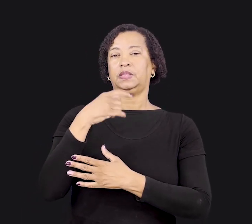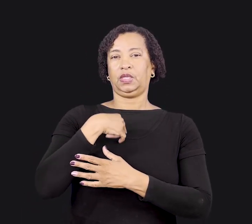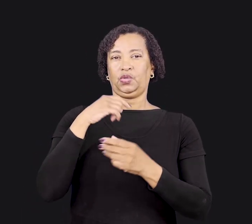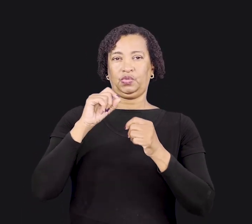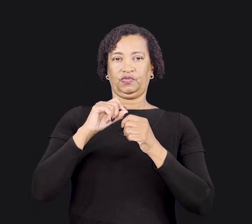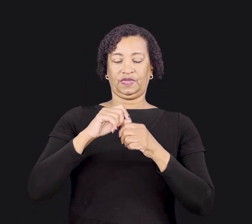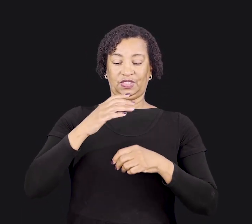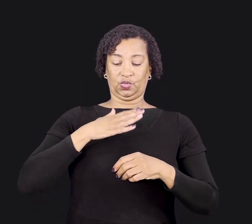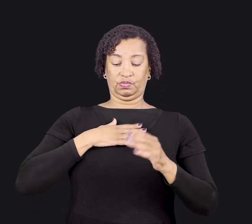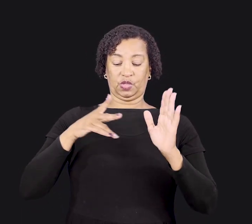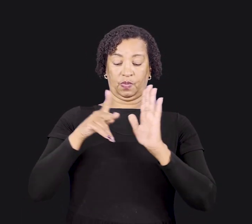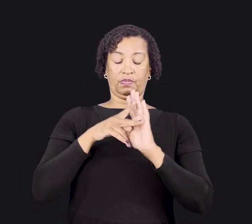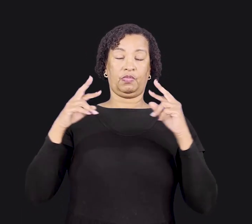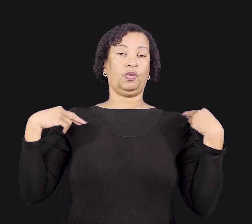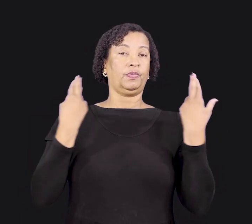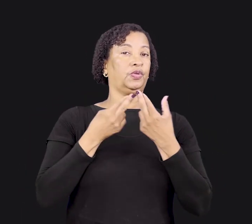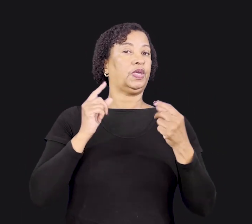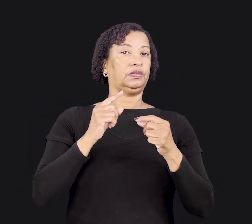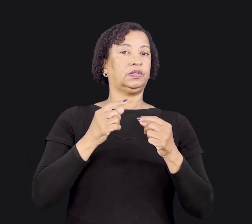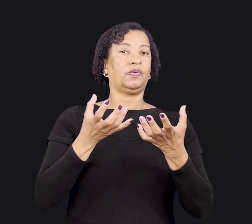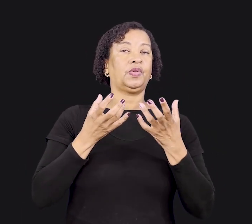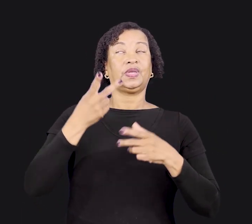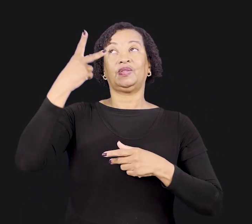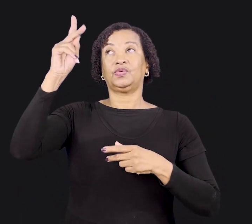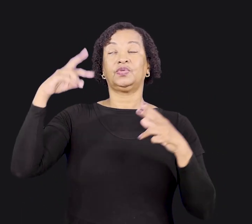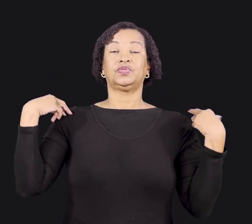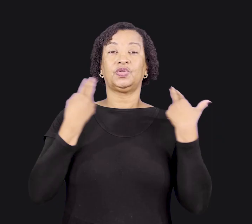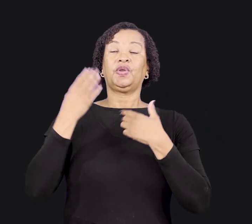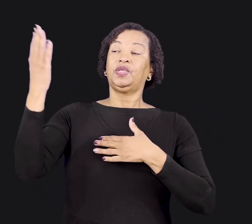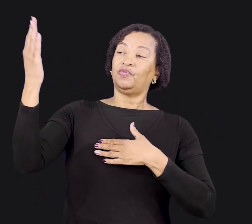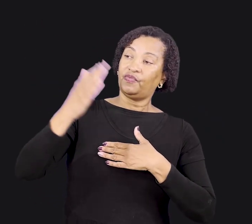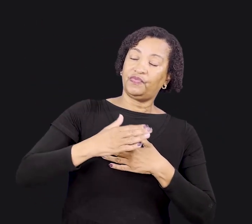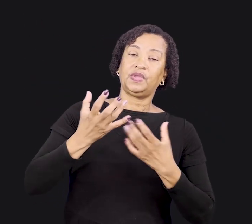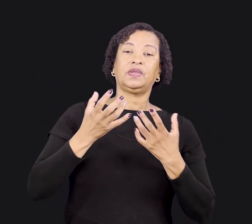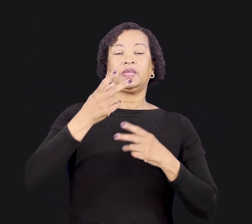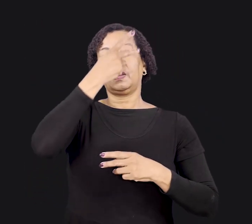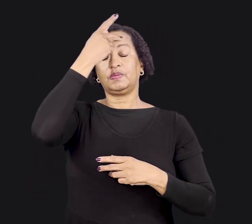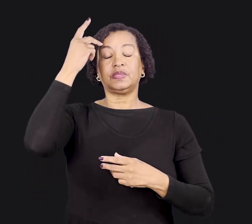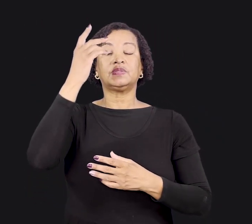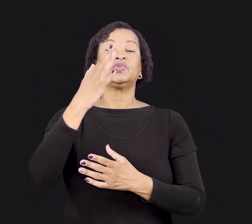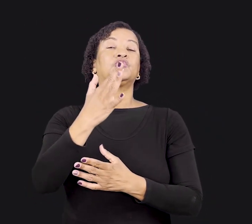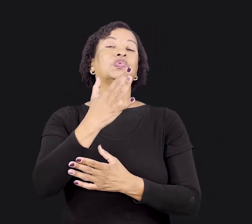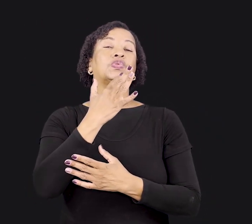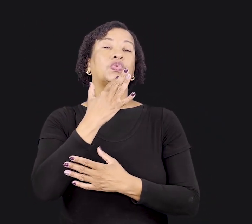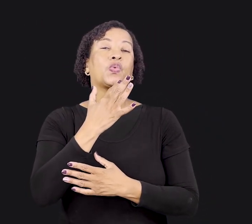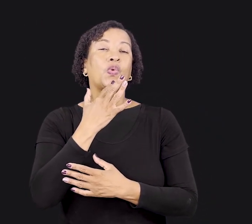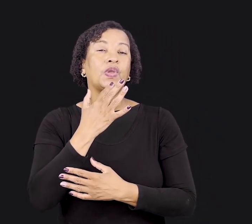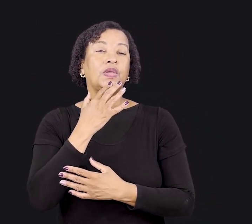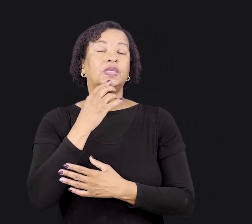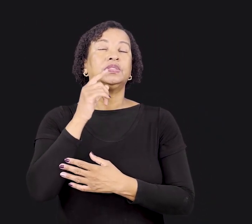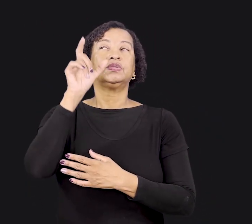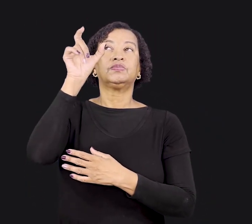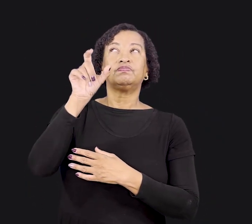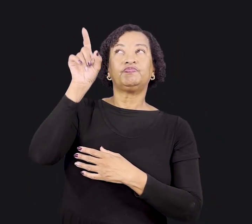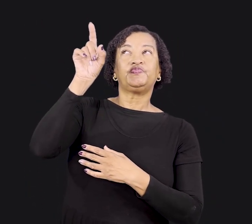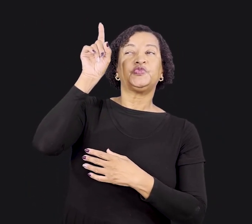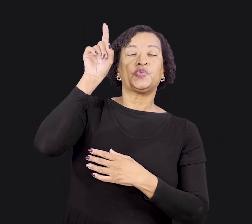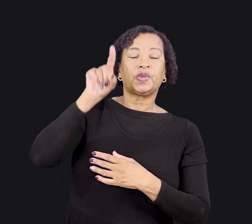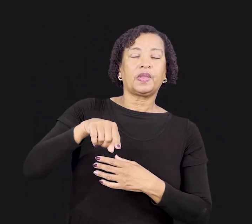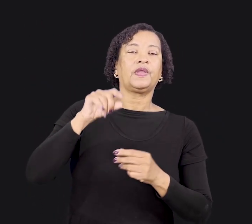meu próprio reino. Quero que o seu reino venha e quero que as pessoas conheçam a essência do que o Senhor é e o façam